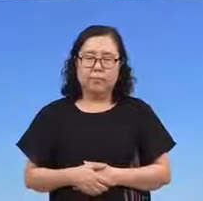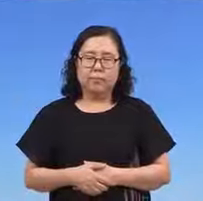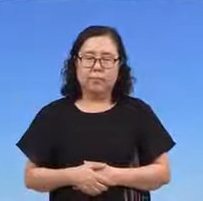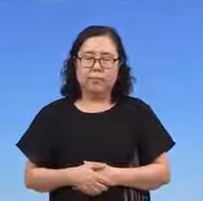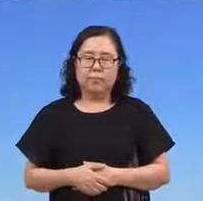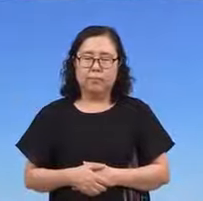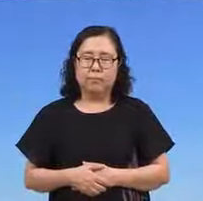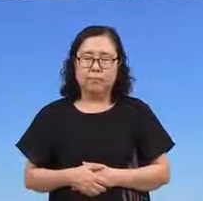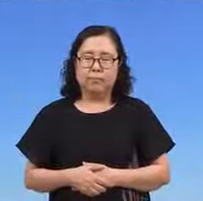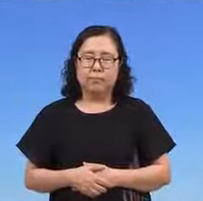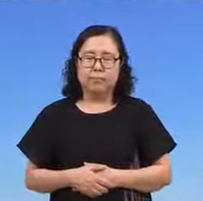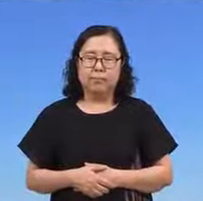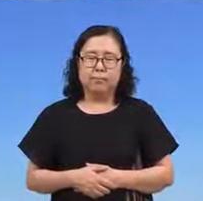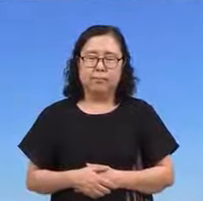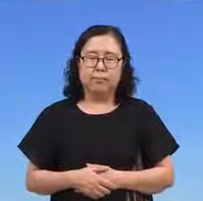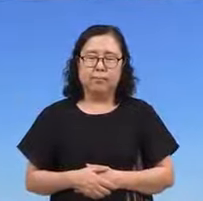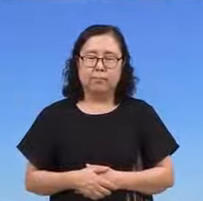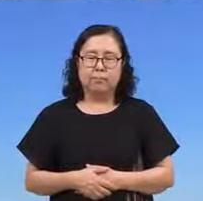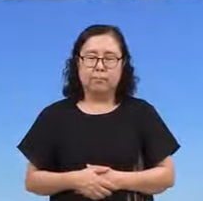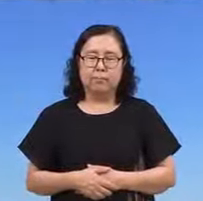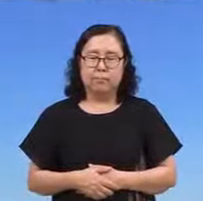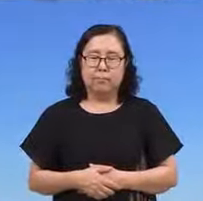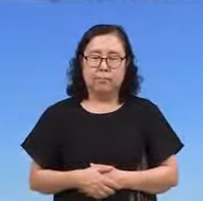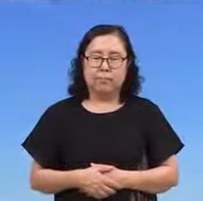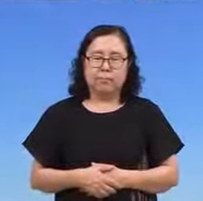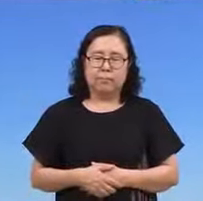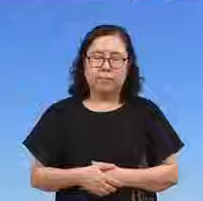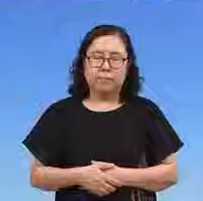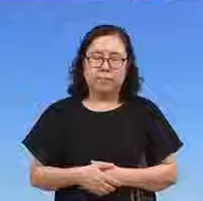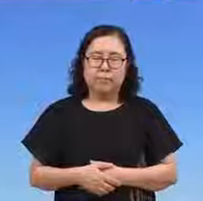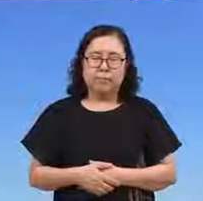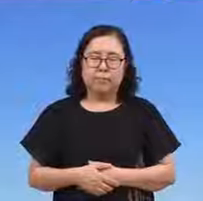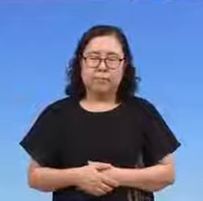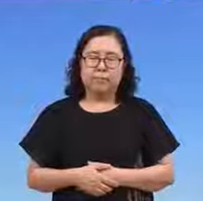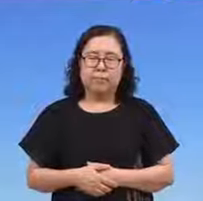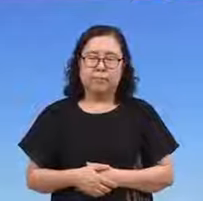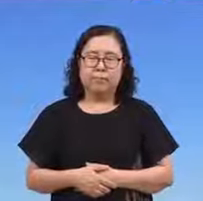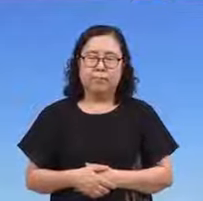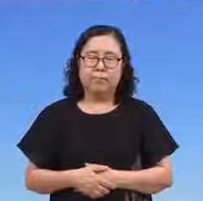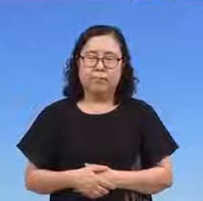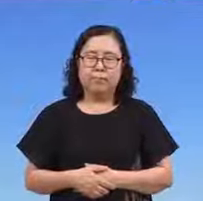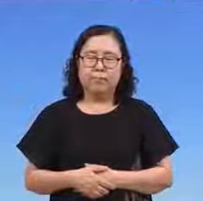그것만 바라보고 있었다고 한다면, 오늘 우리는 십자가 지신